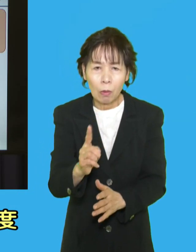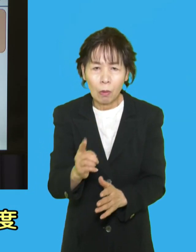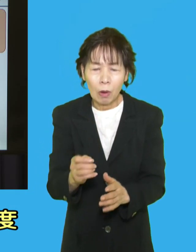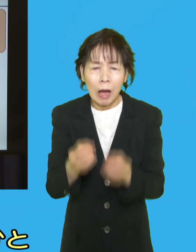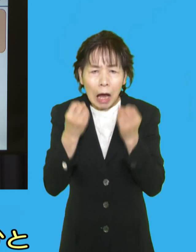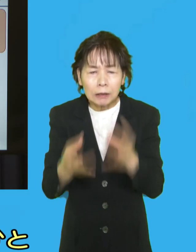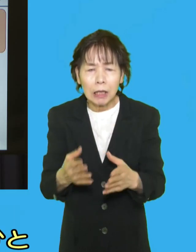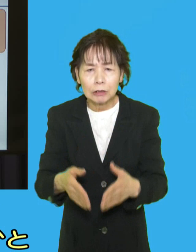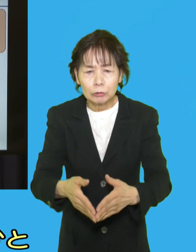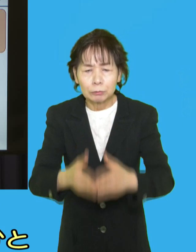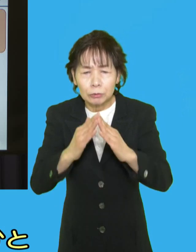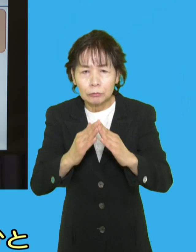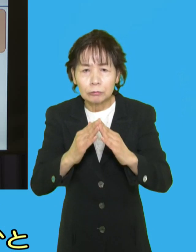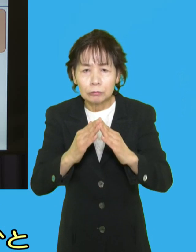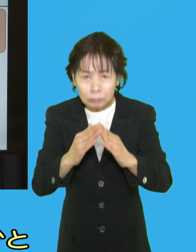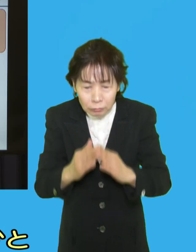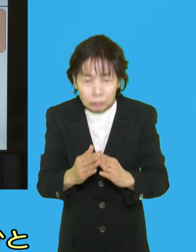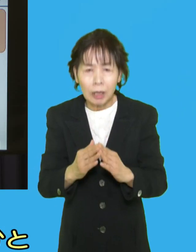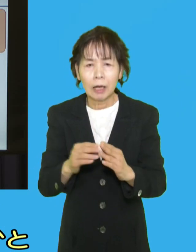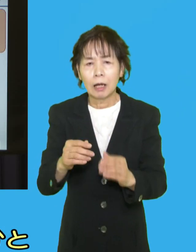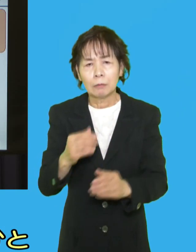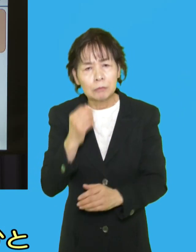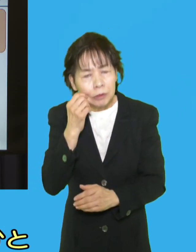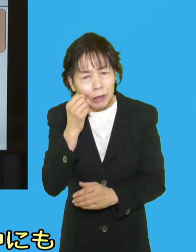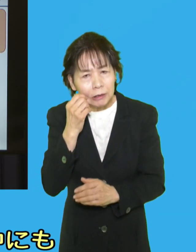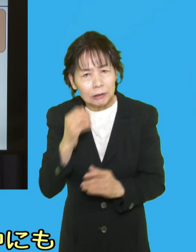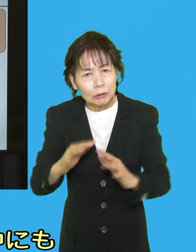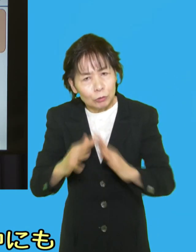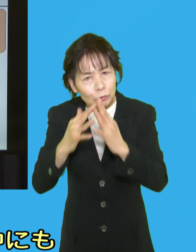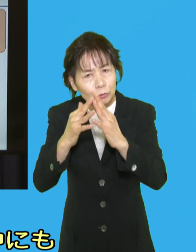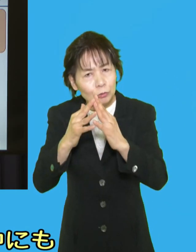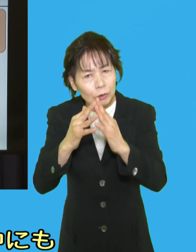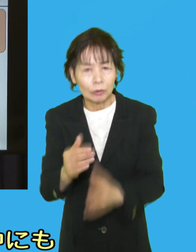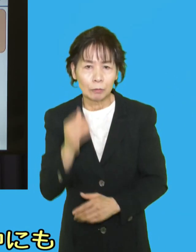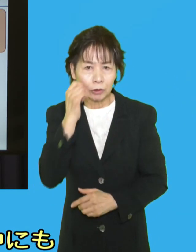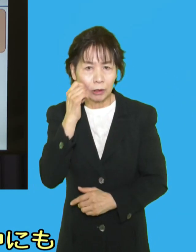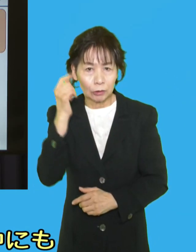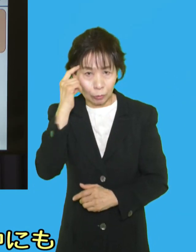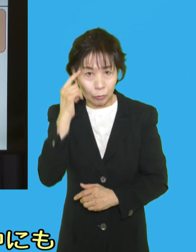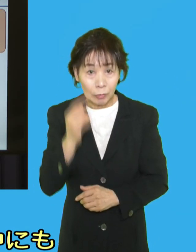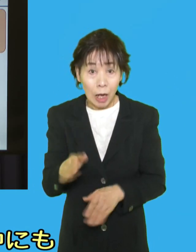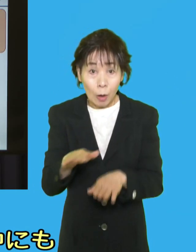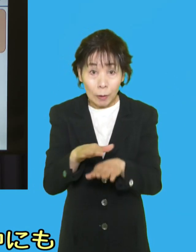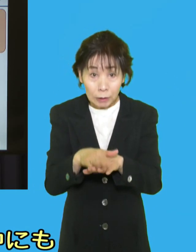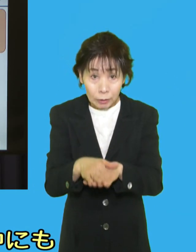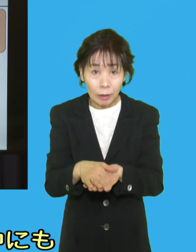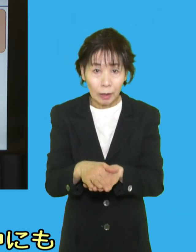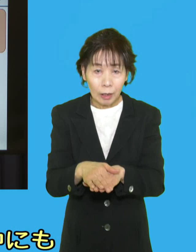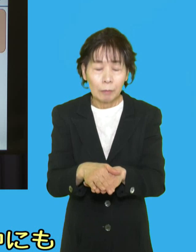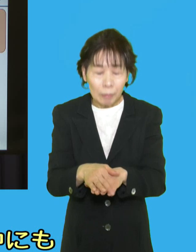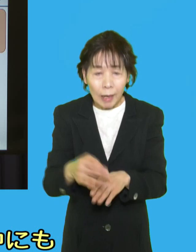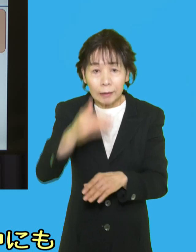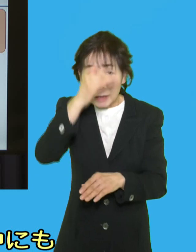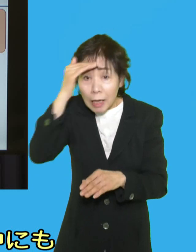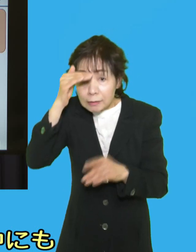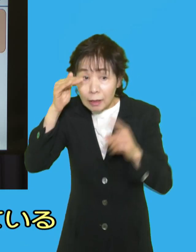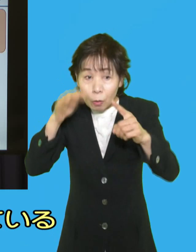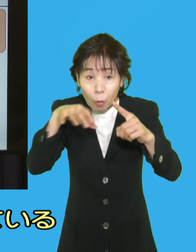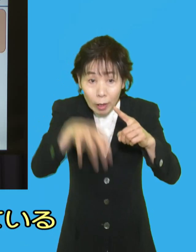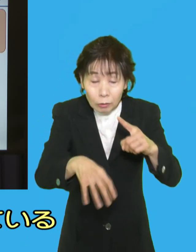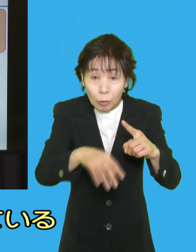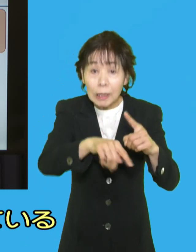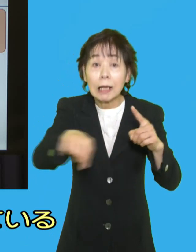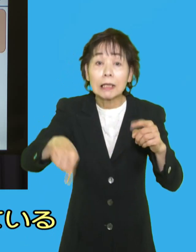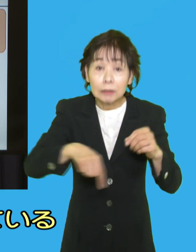えということになるとかなりその建設的に難しいんじゃないかと、合わせてその 大仙公園のエリアの大仙公園の中にもです